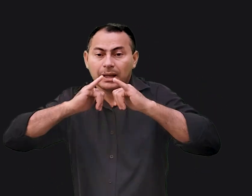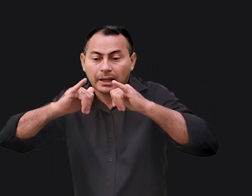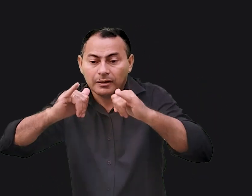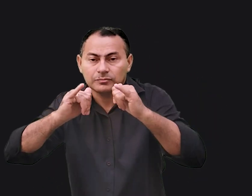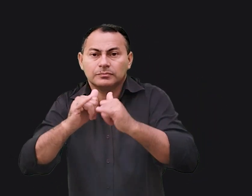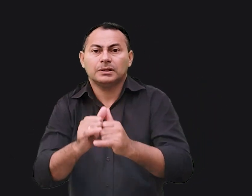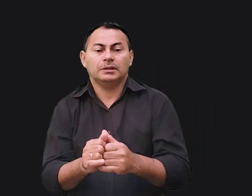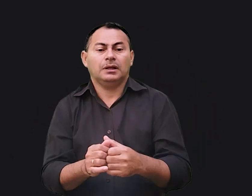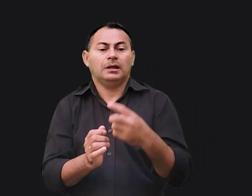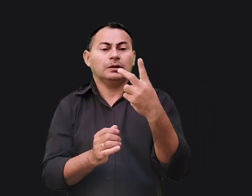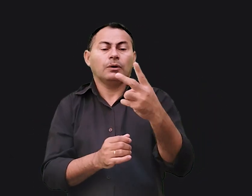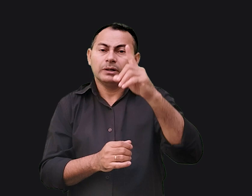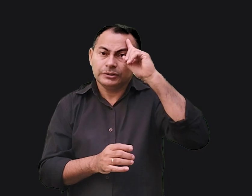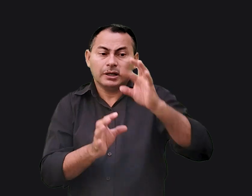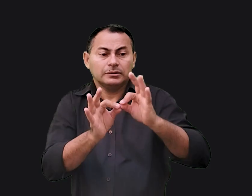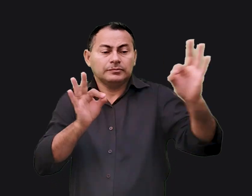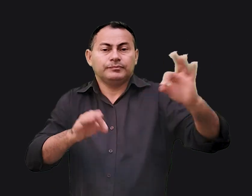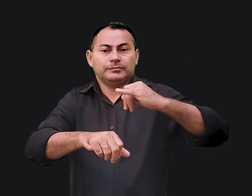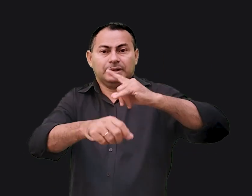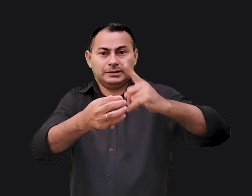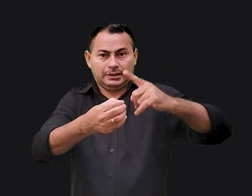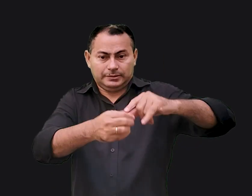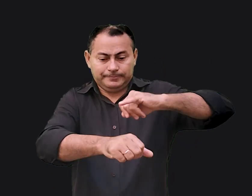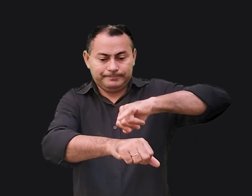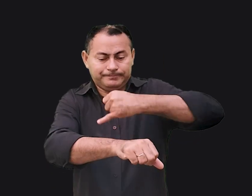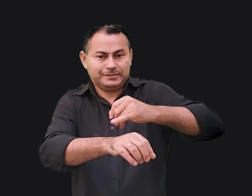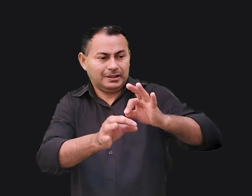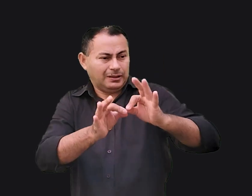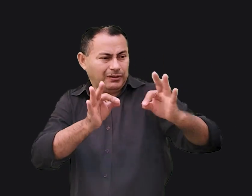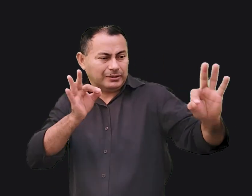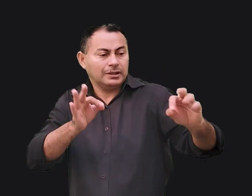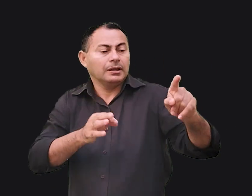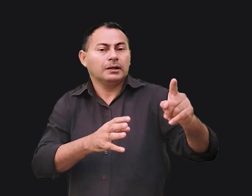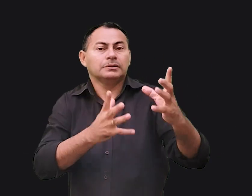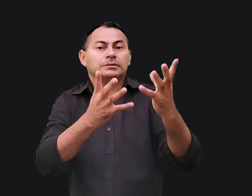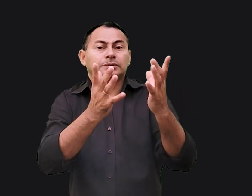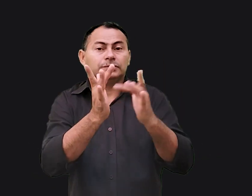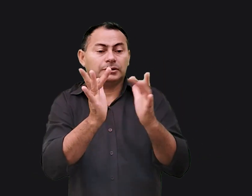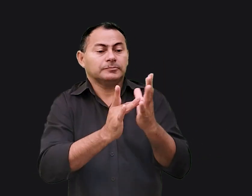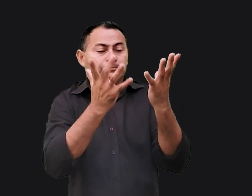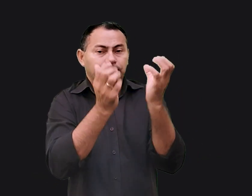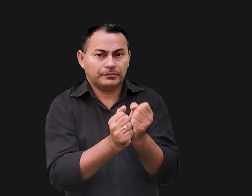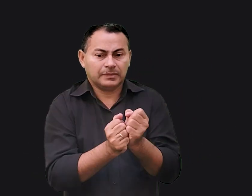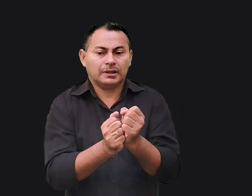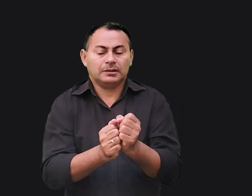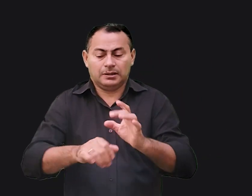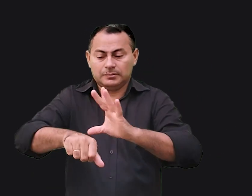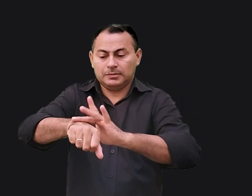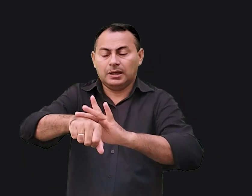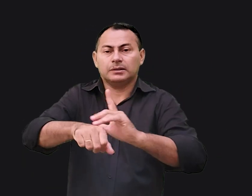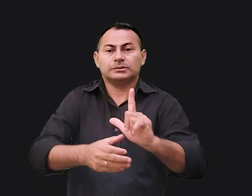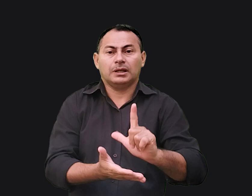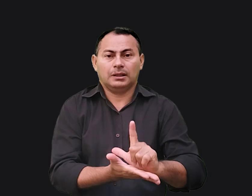lugar ficava a 2 dias de viagem de Jerusalém. E foi lá que Jesus recebeu a notícia da doença de